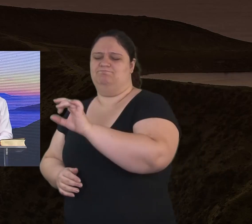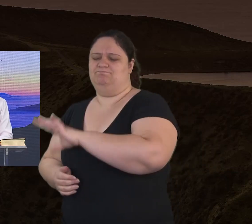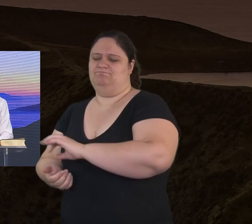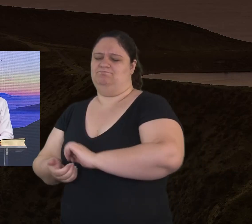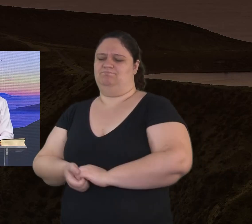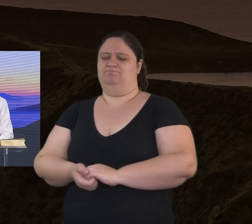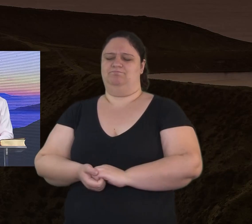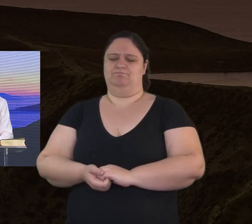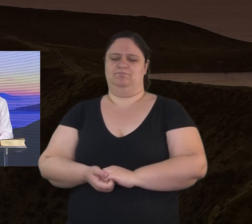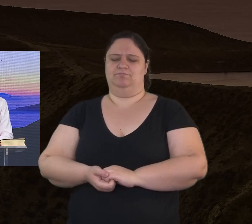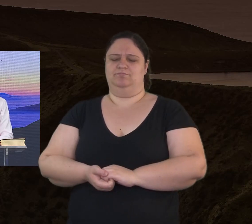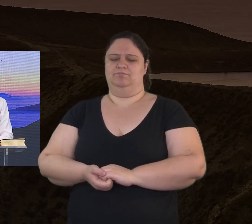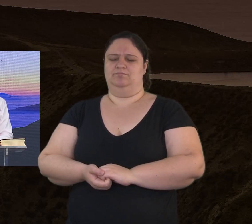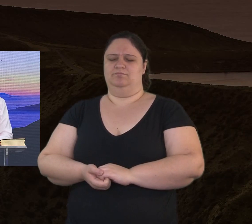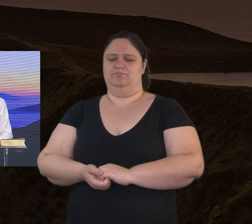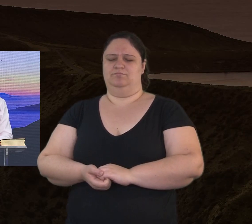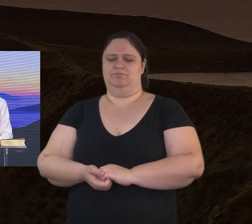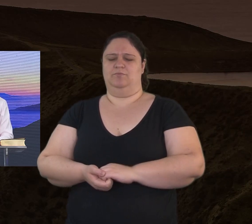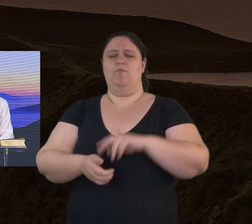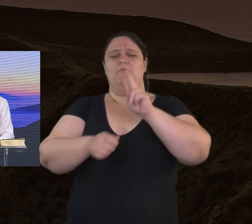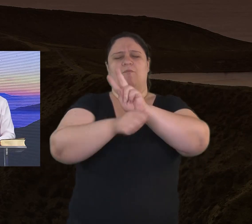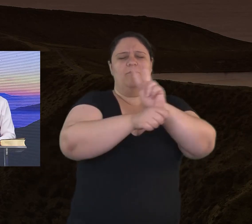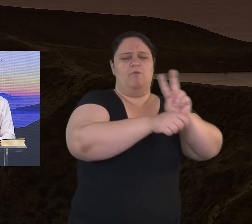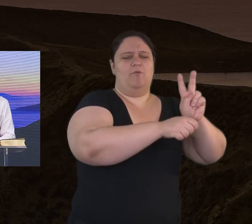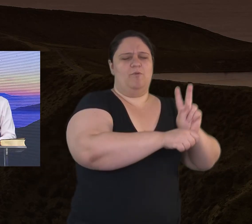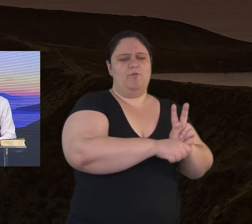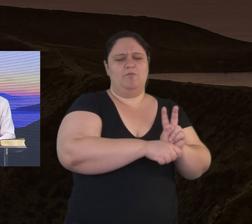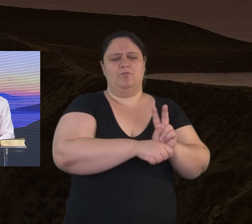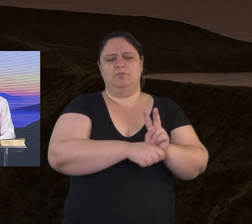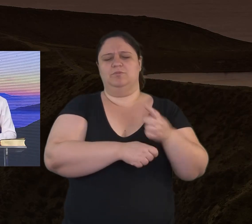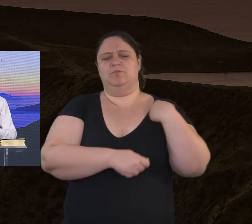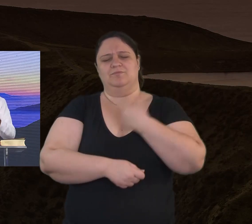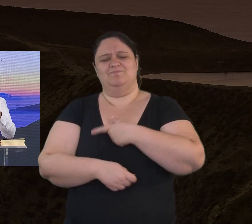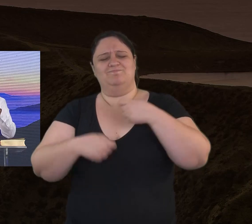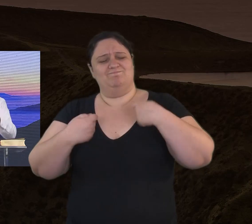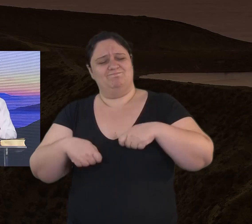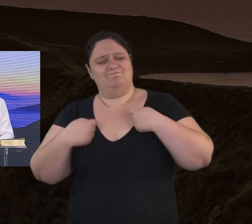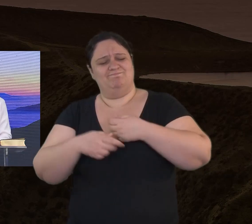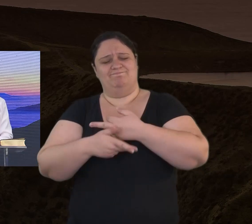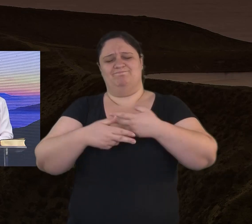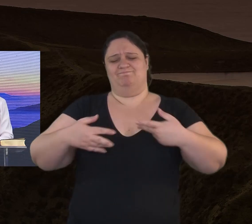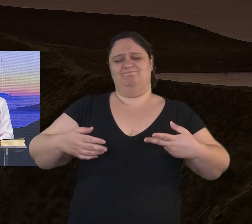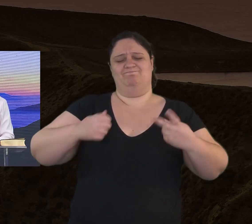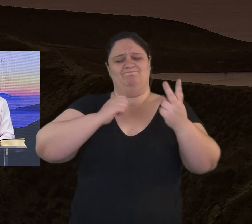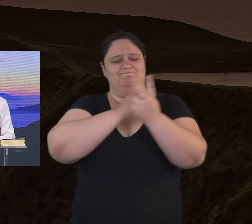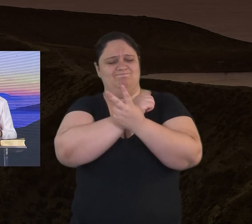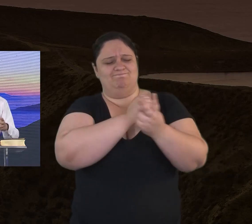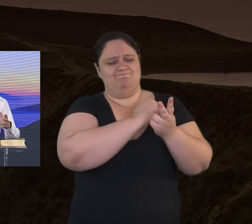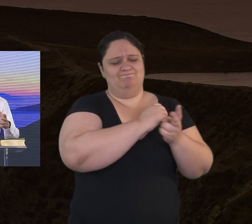Senhor Jesus, venha acudir às nossas necessidades, torna-nos, Senhor,